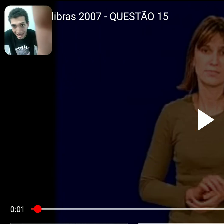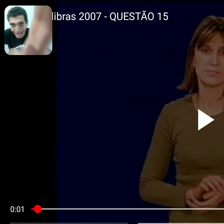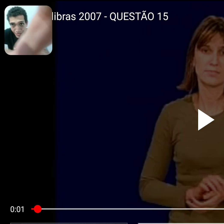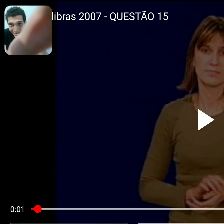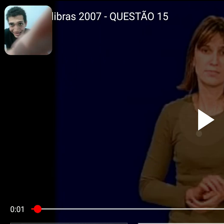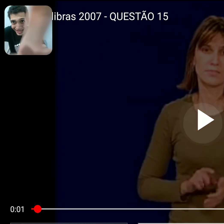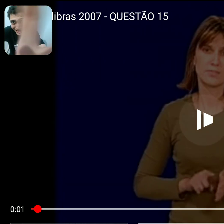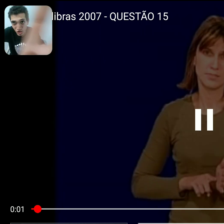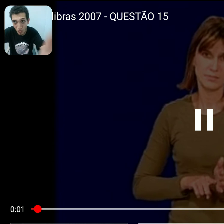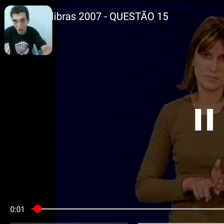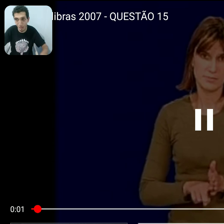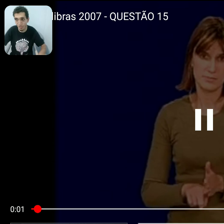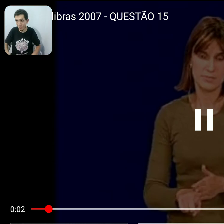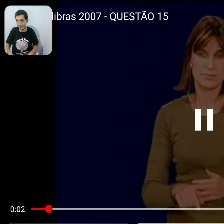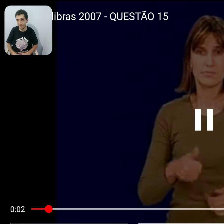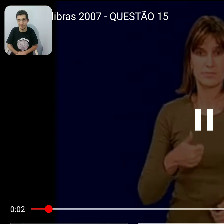Essa tá sensacional, vamos lá.